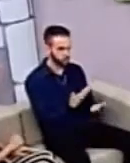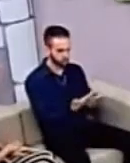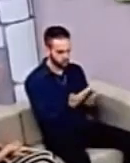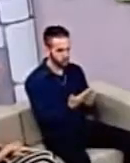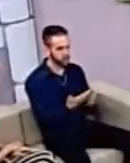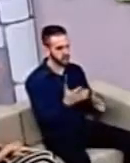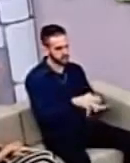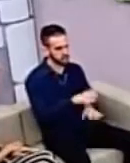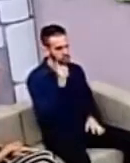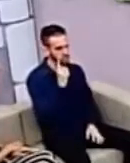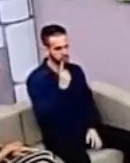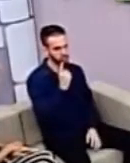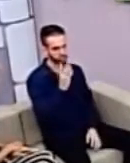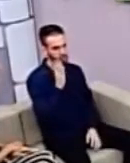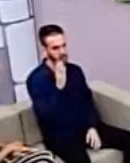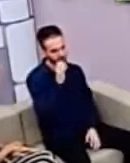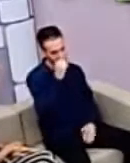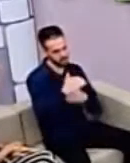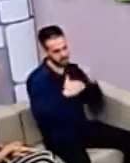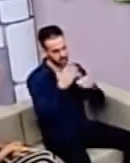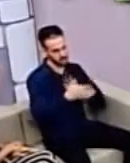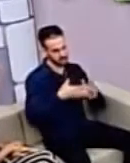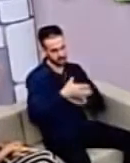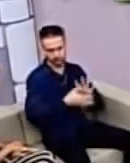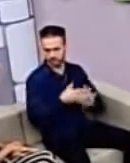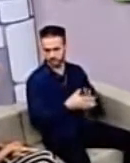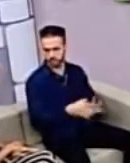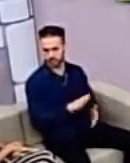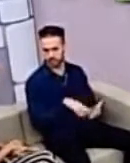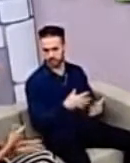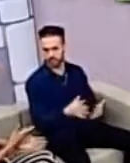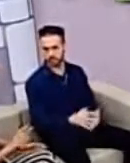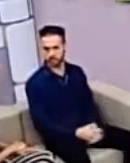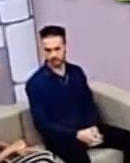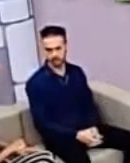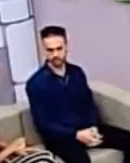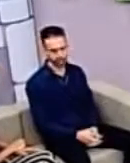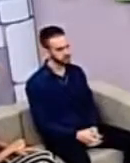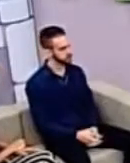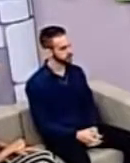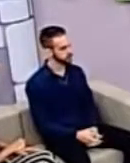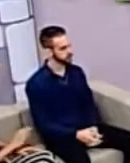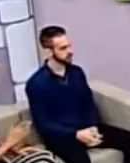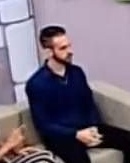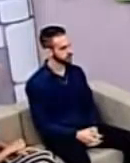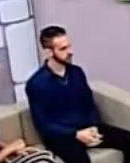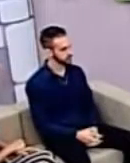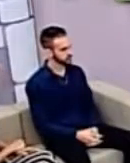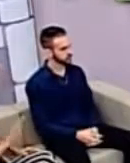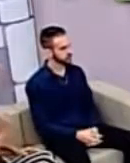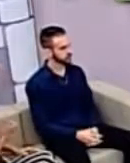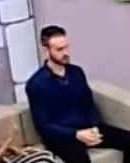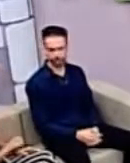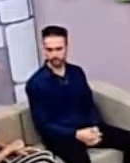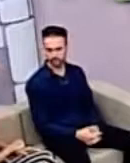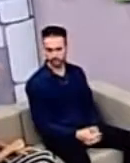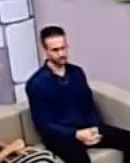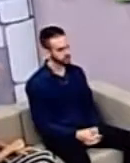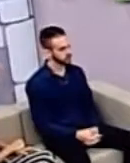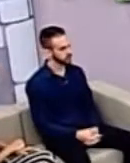também. Então, eu cresci, aprendi sinais e libras. Então, mais ou menos 1 ano ele perdeu a audição e a visão. E